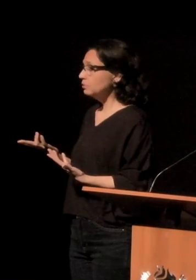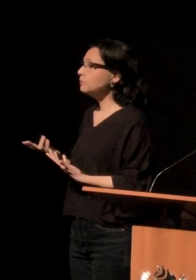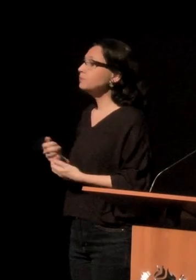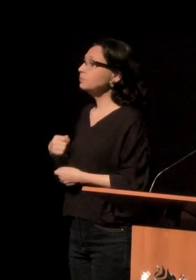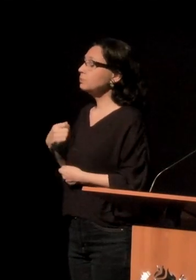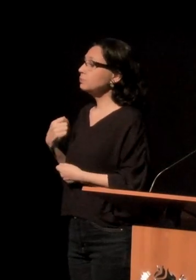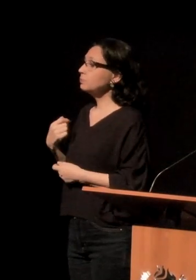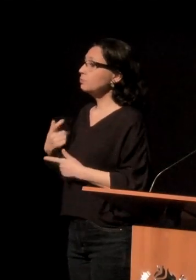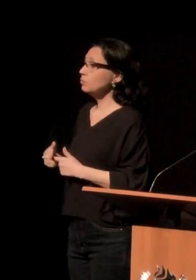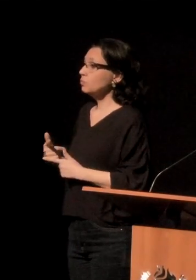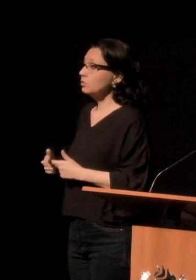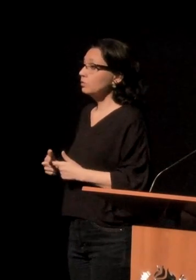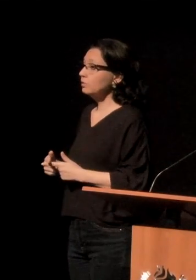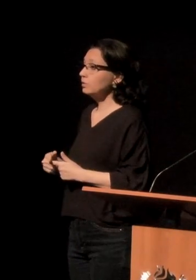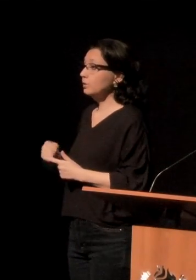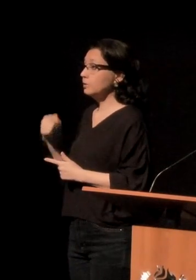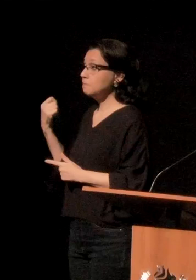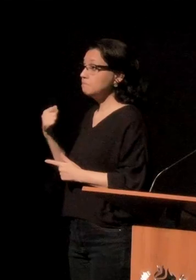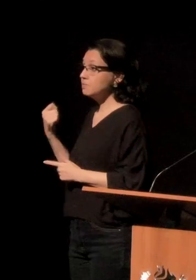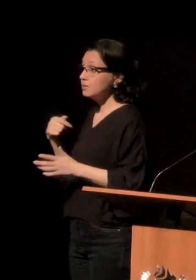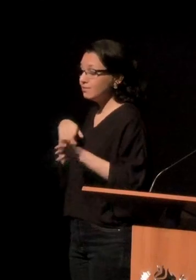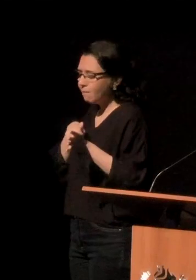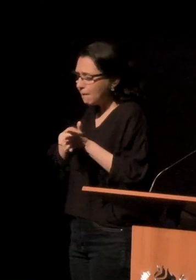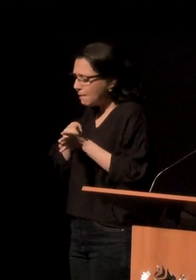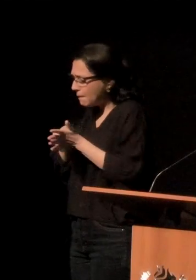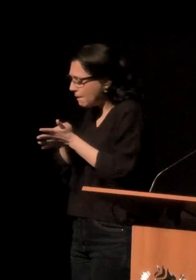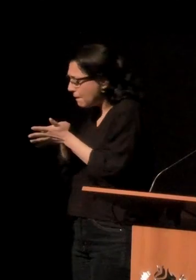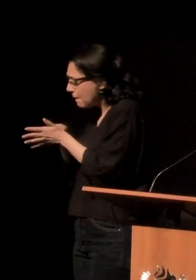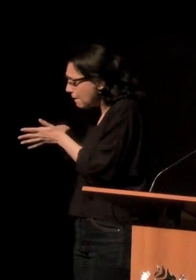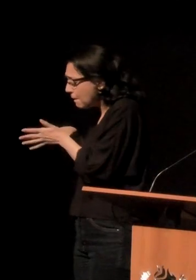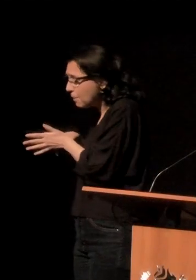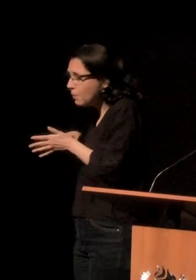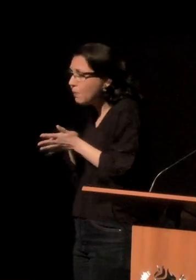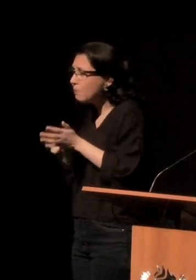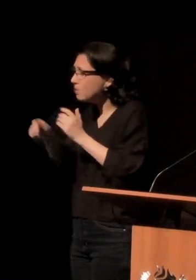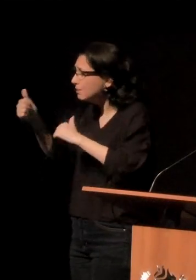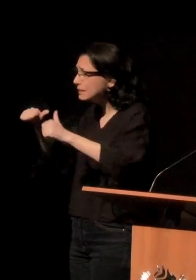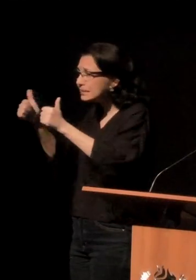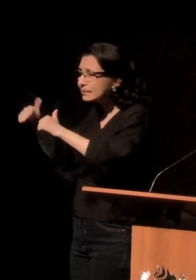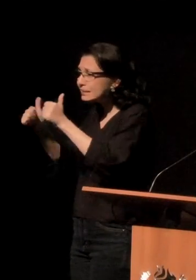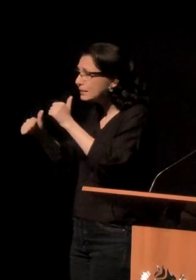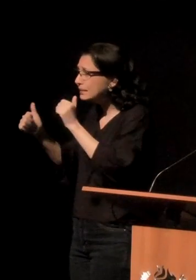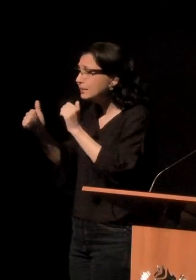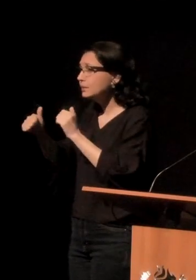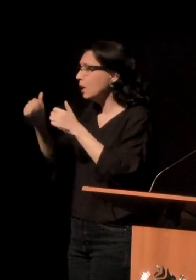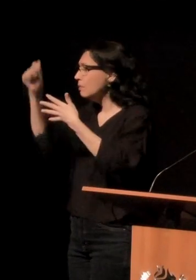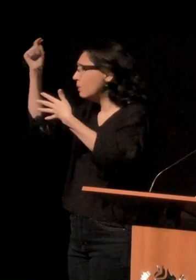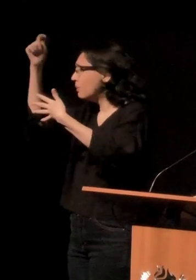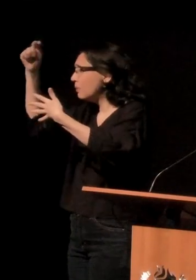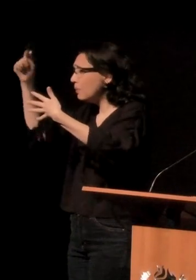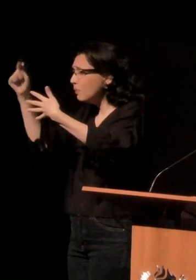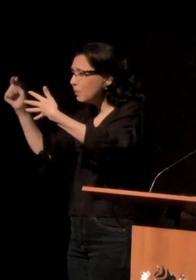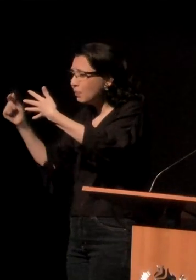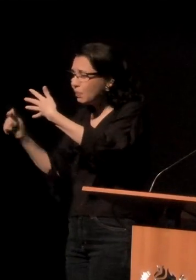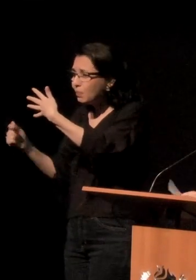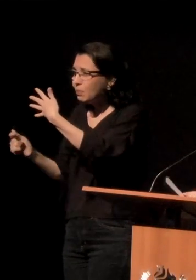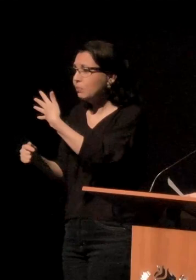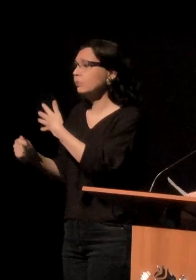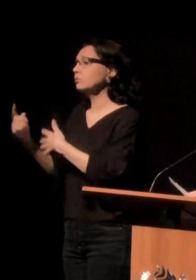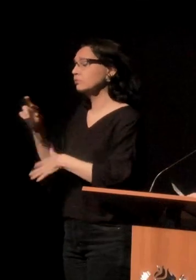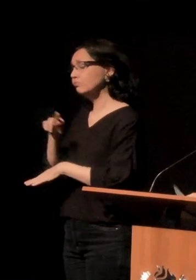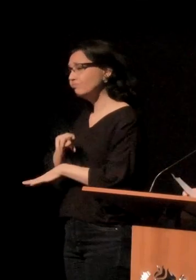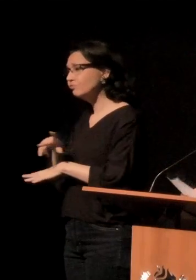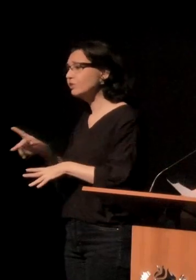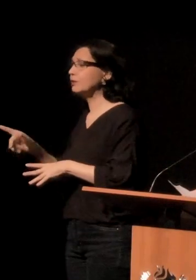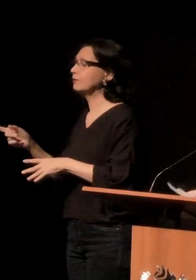ter que ir de uma ponta até a outra né desde a elaboração no cardápio é de treinamento de